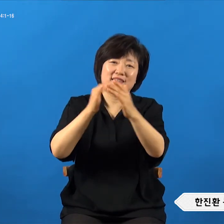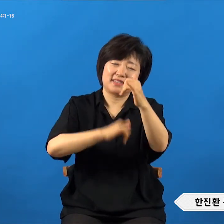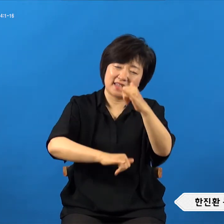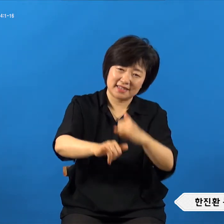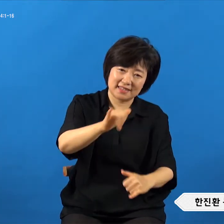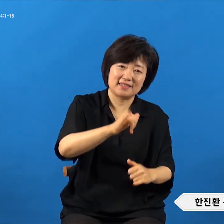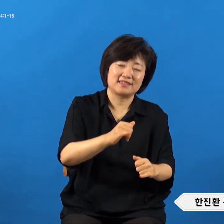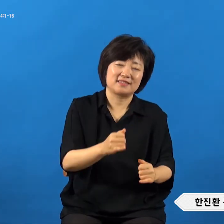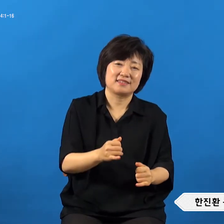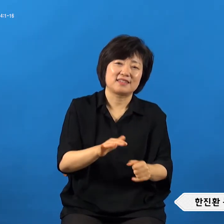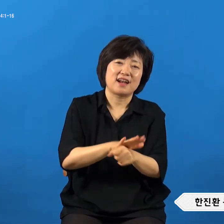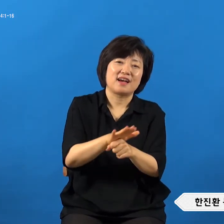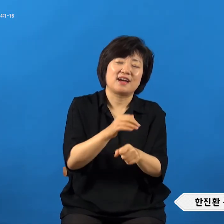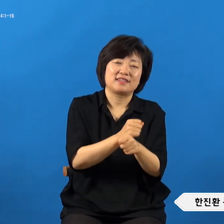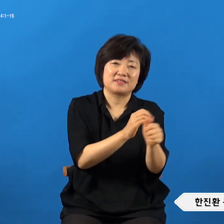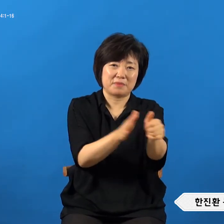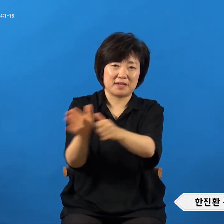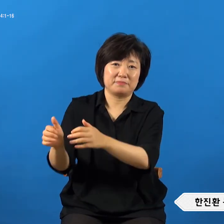수 있기를 바랍니다.